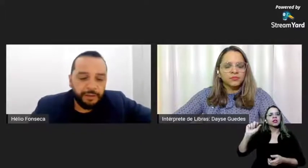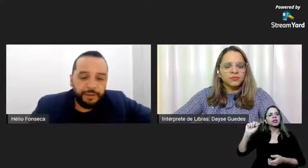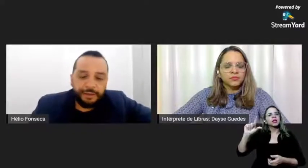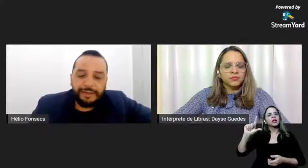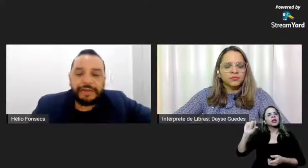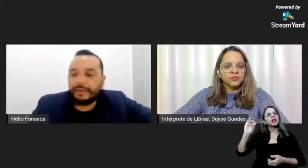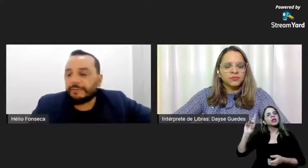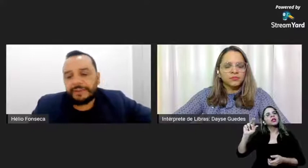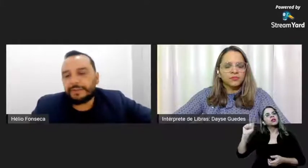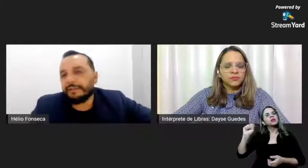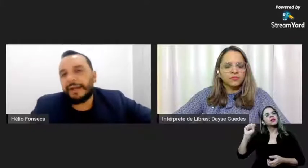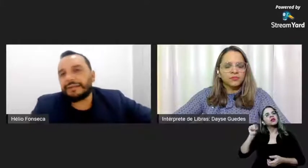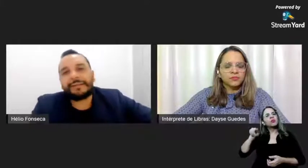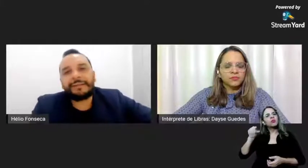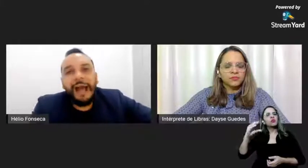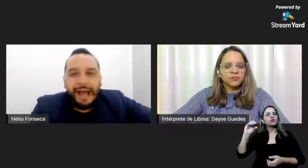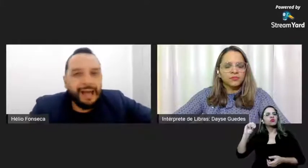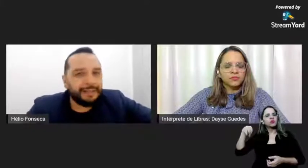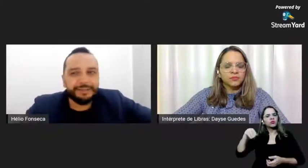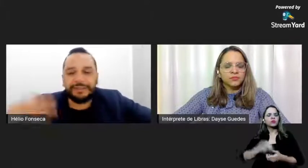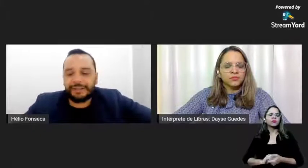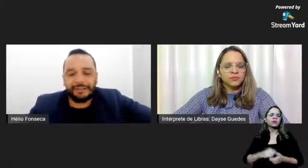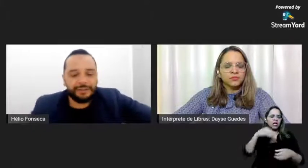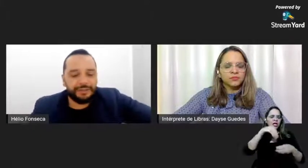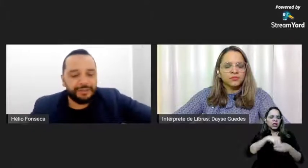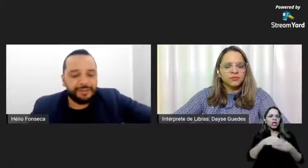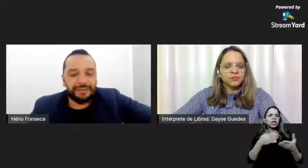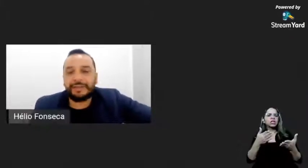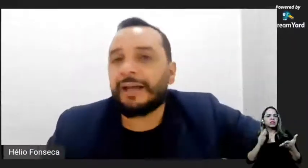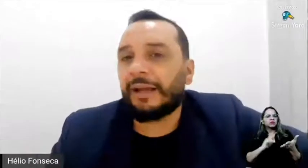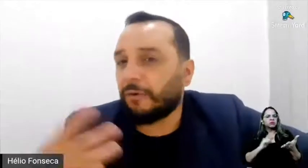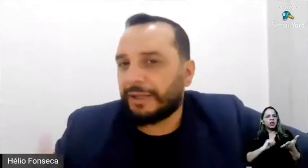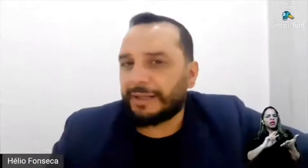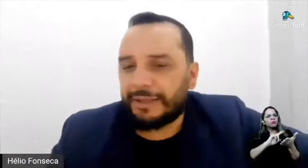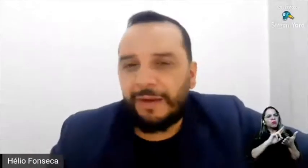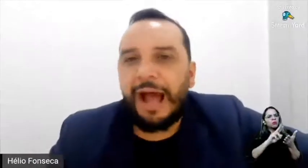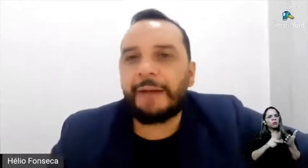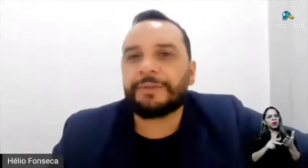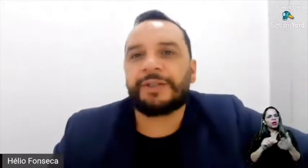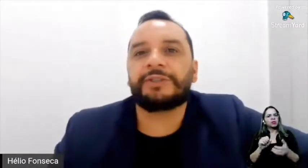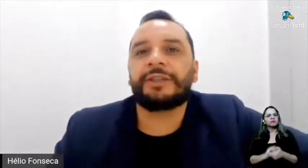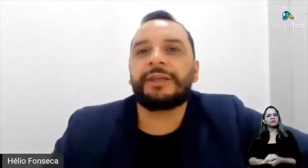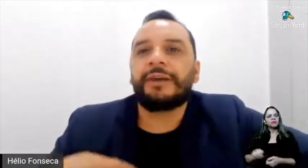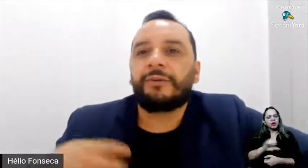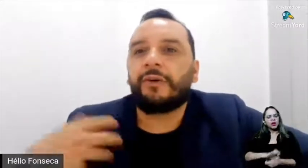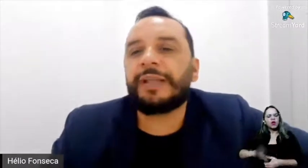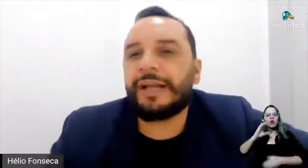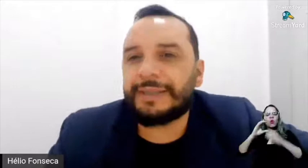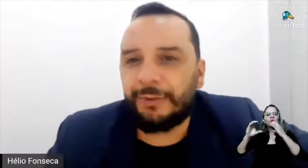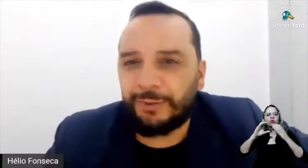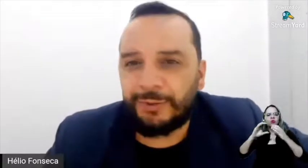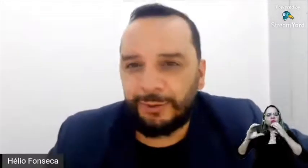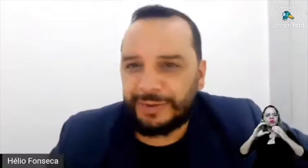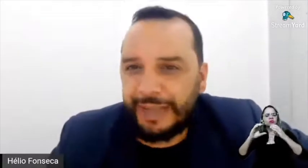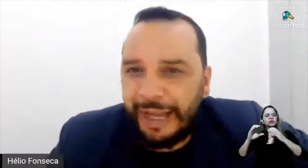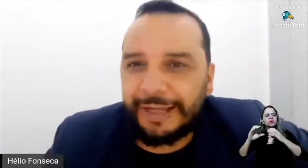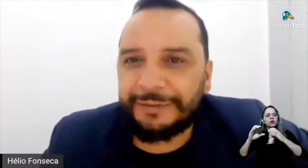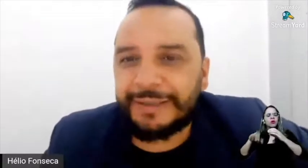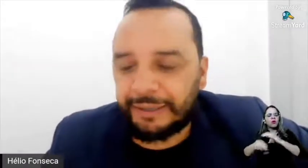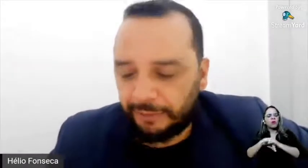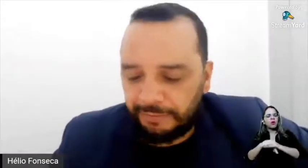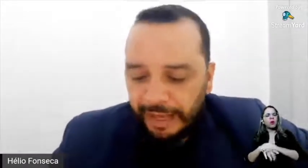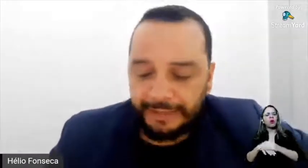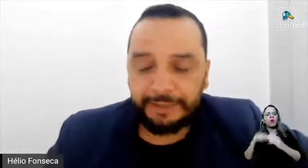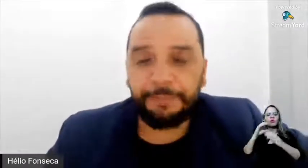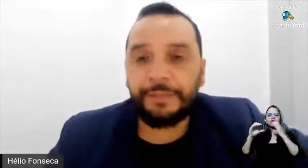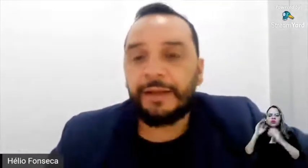intralibras.com, e aqui você tem mais detalhes da comunicação áptica, de comunicação com surdos cegos